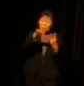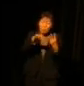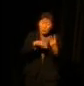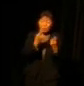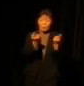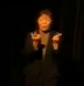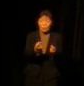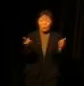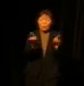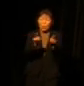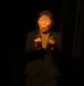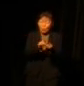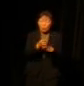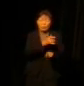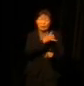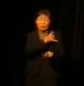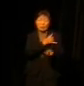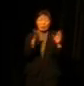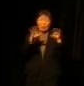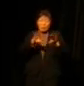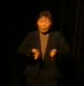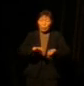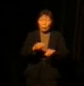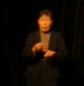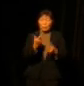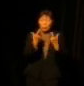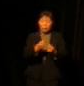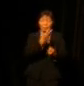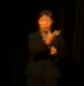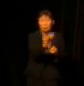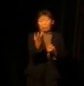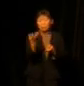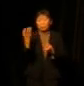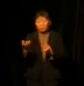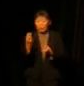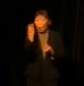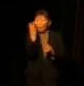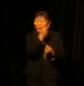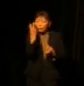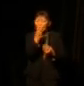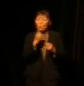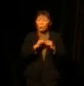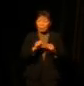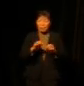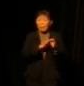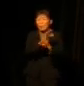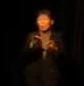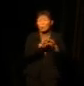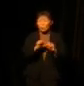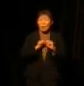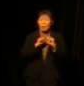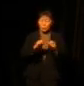して連携しながら避難所を開設して運営していく形が必要だと感じました。